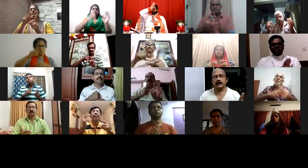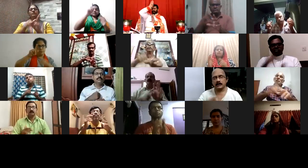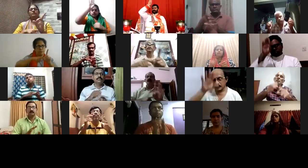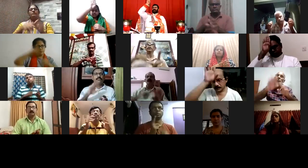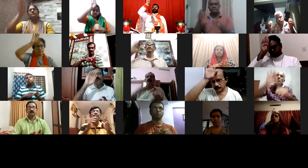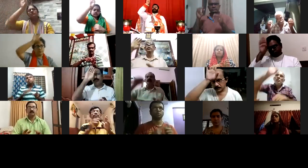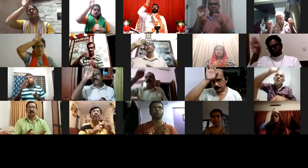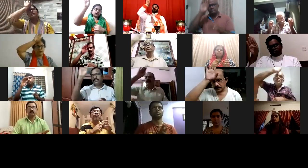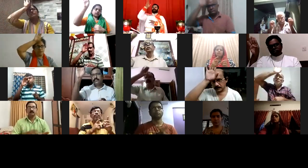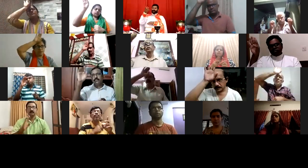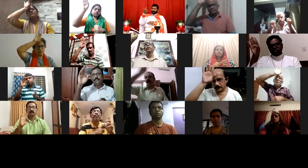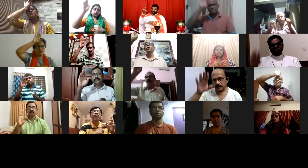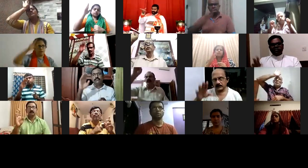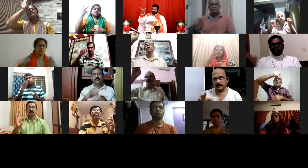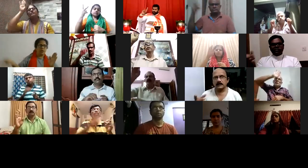യുഗരാജാവാ,